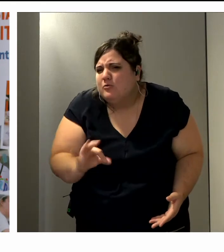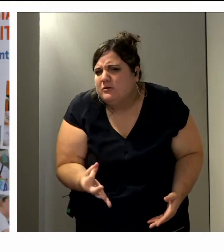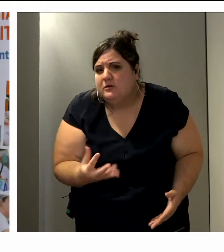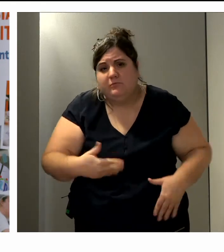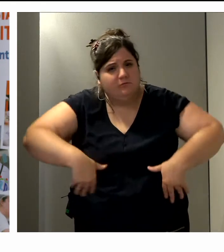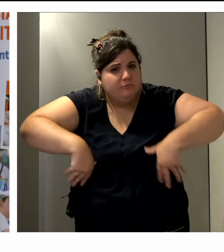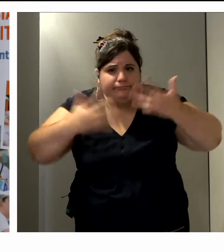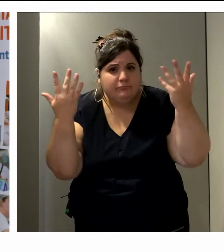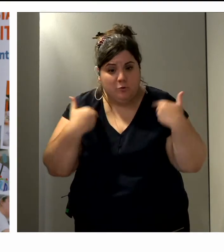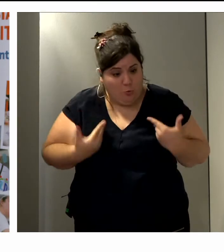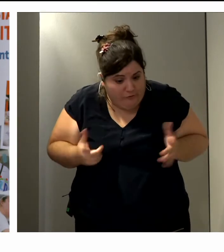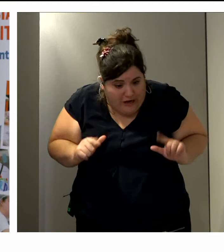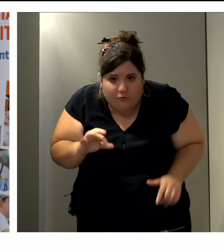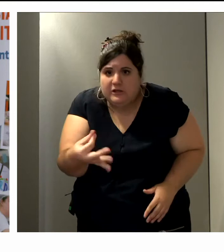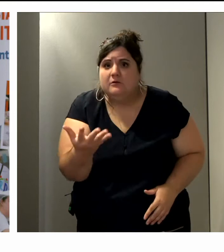nous sommes là.